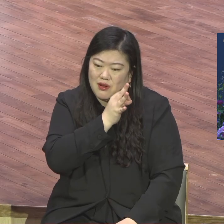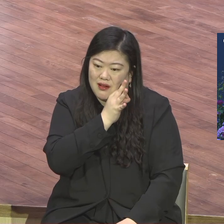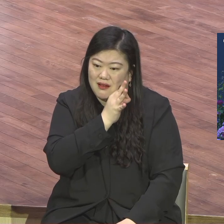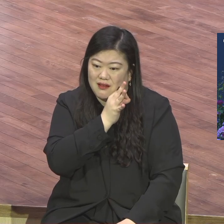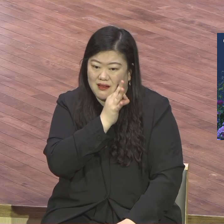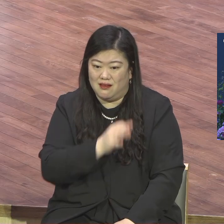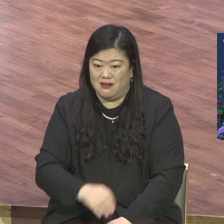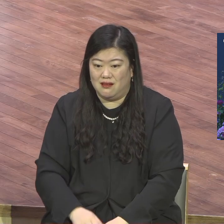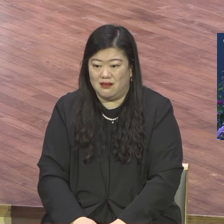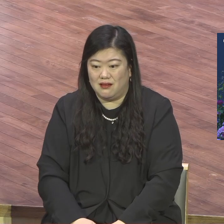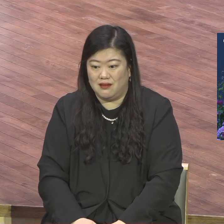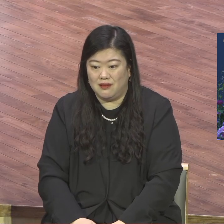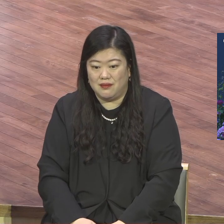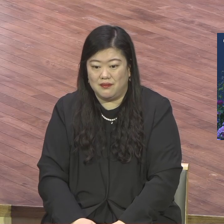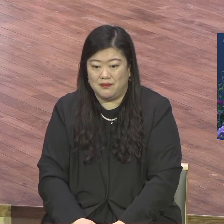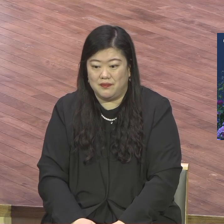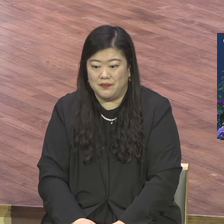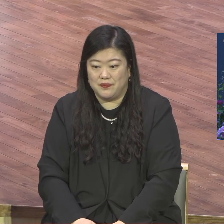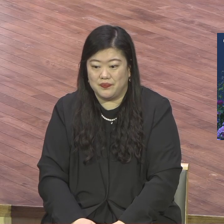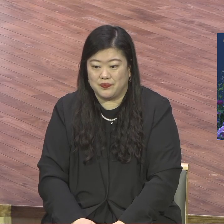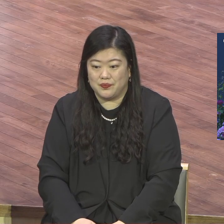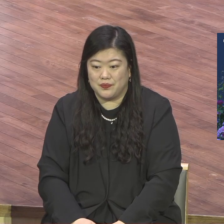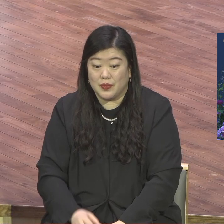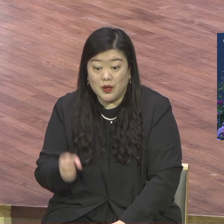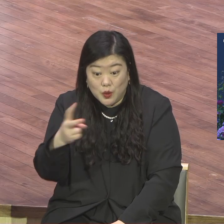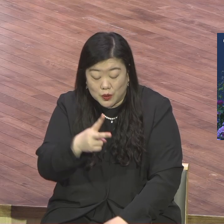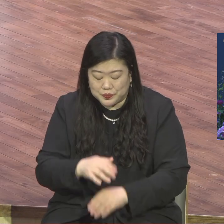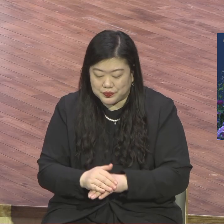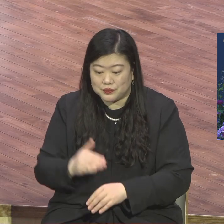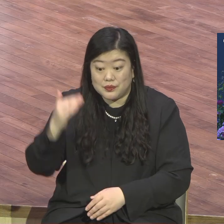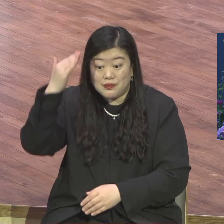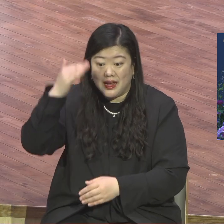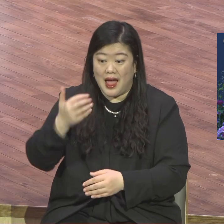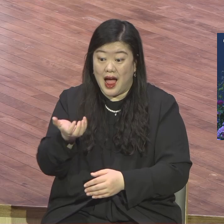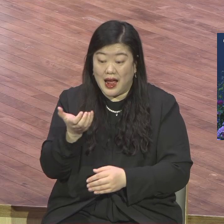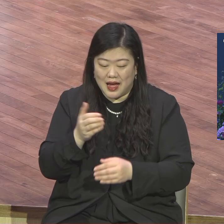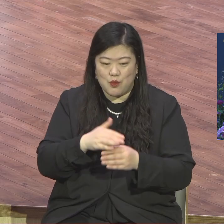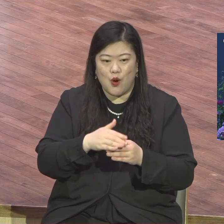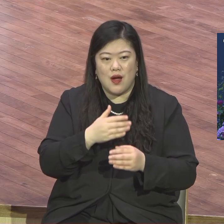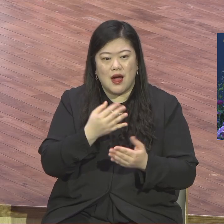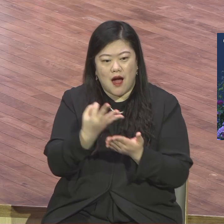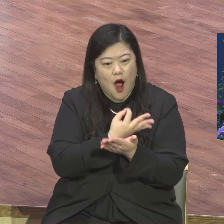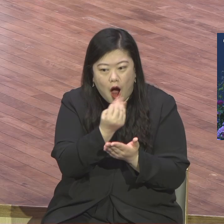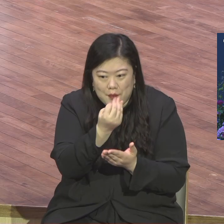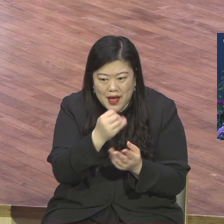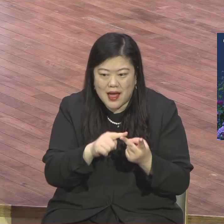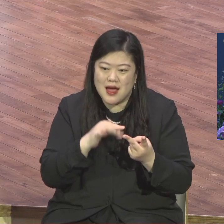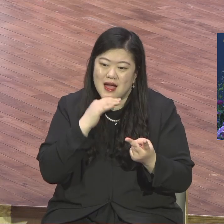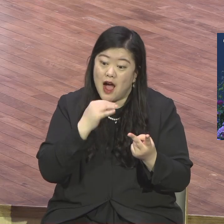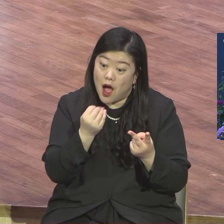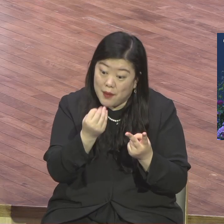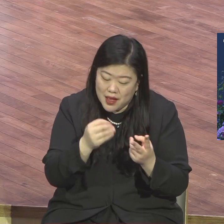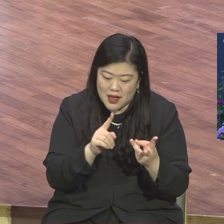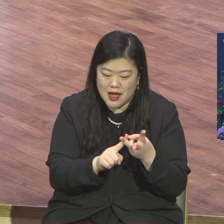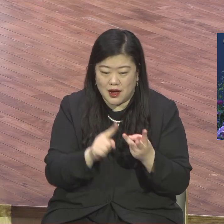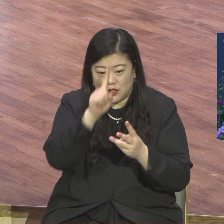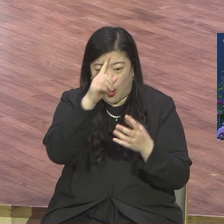특히 우리나라가 6개 이 조사 항목 중에서 가장 취약한 부분이 뭐냐?